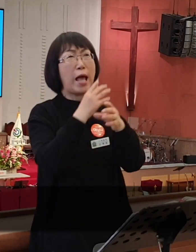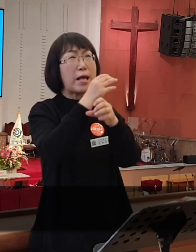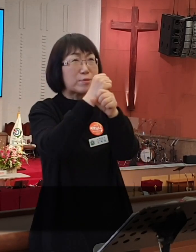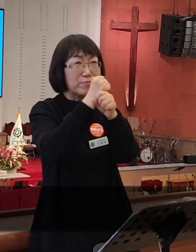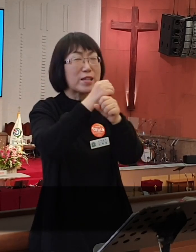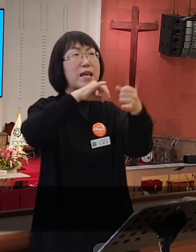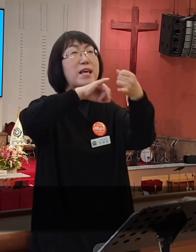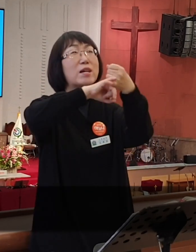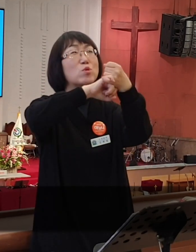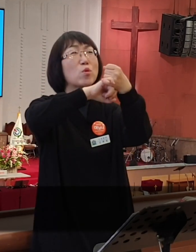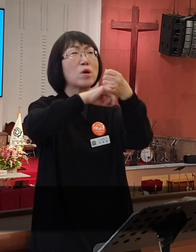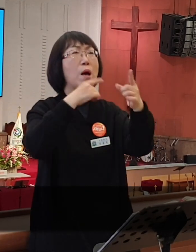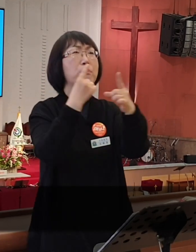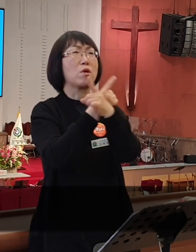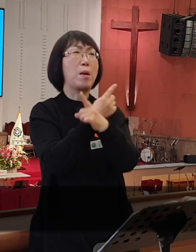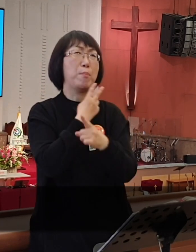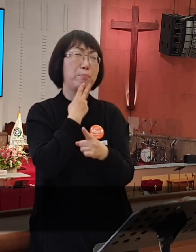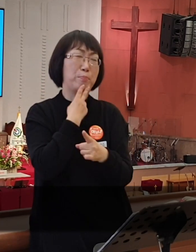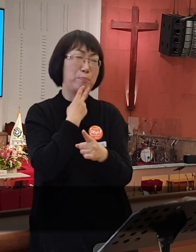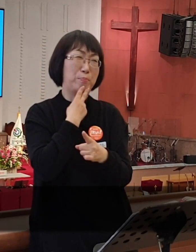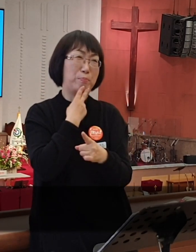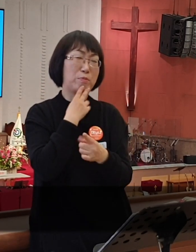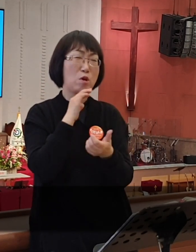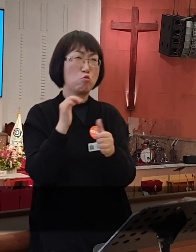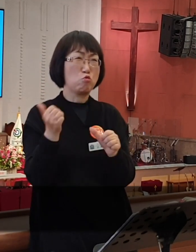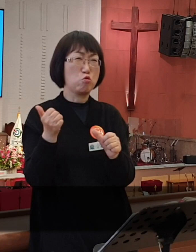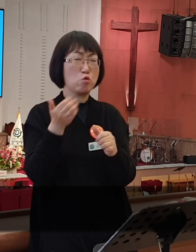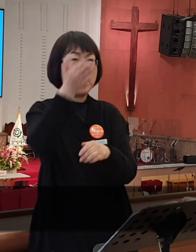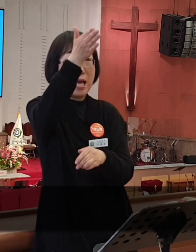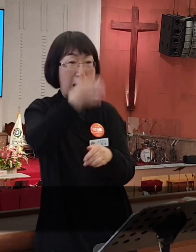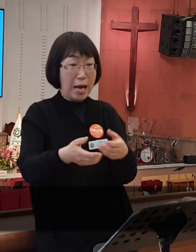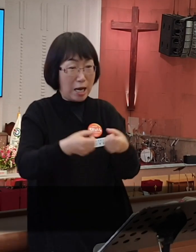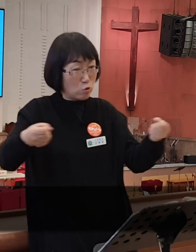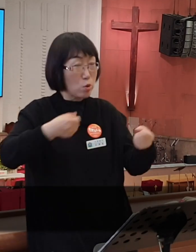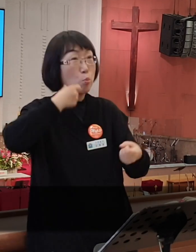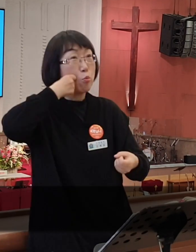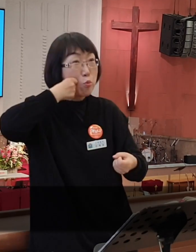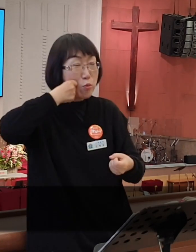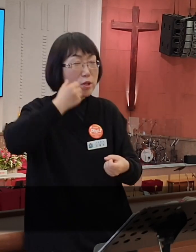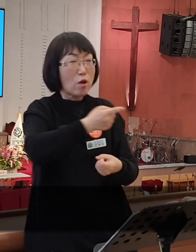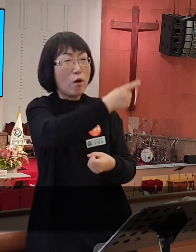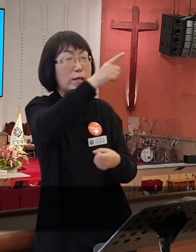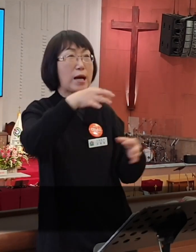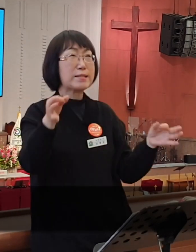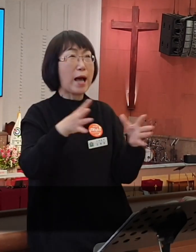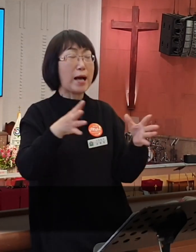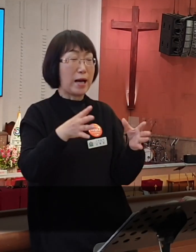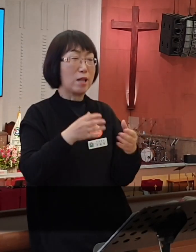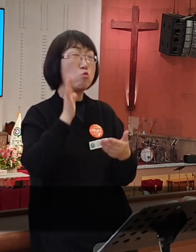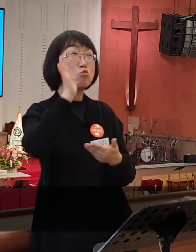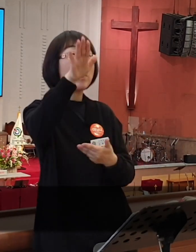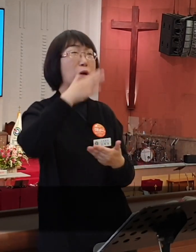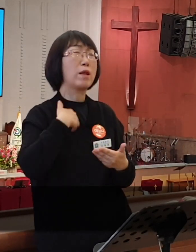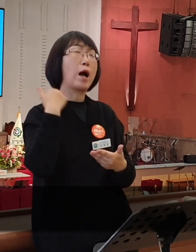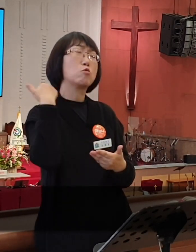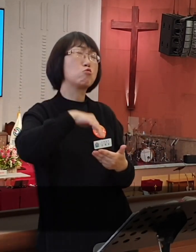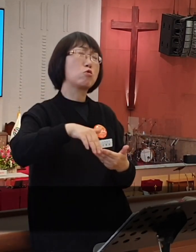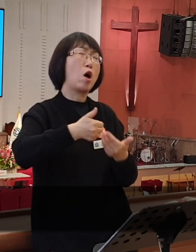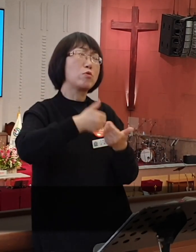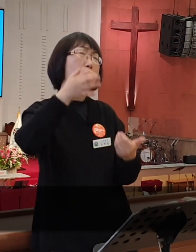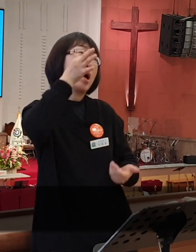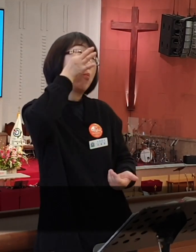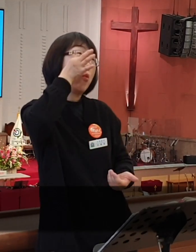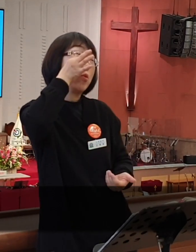이 약속은 변함이 없어요. 죽음이 갈라놓지 못해요. 너희가 이제 잠깐 후면 내가 죽는 것 떠나는